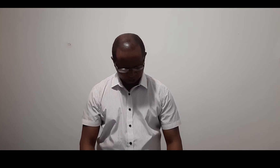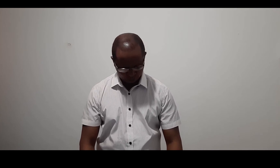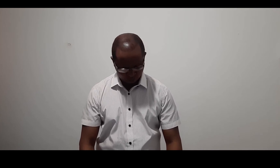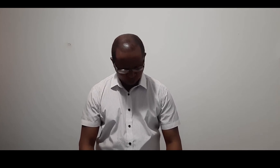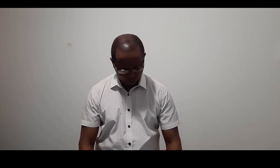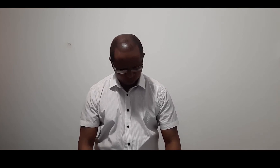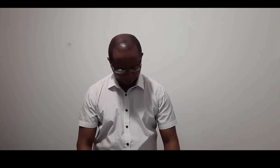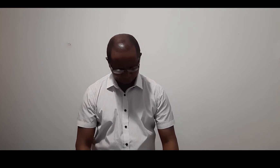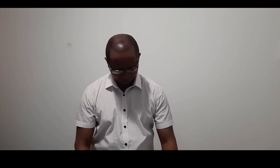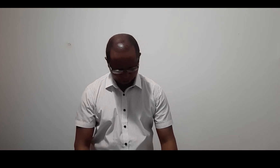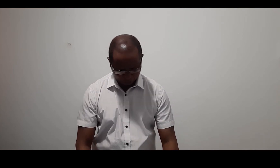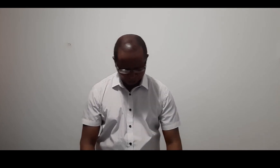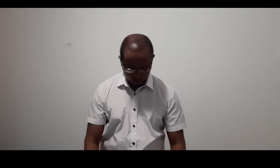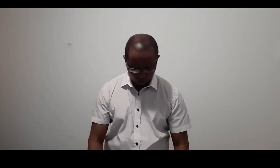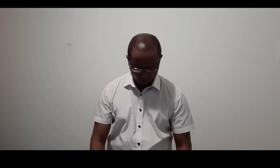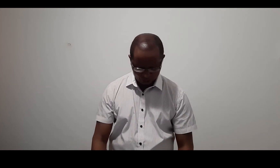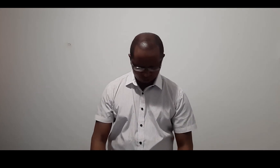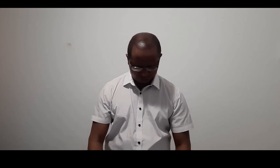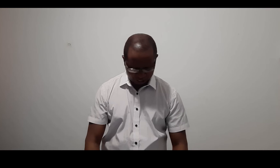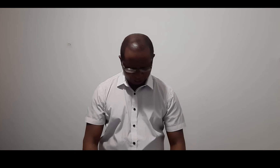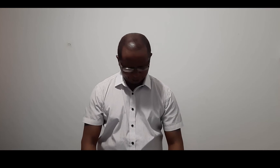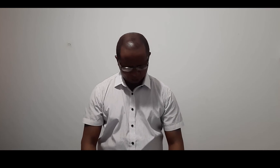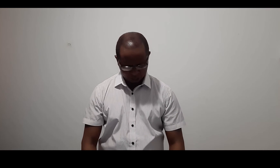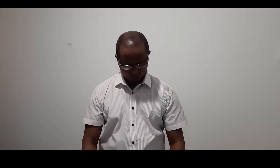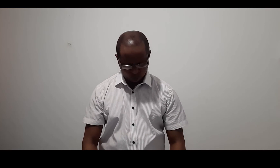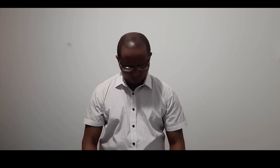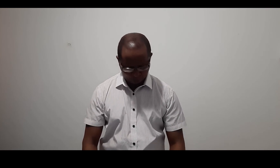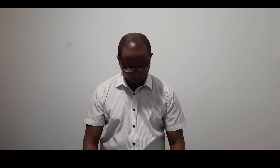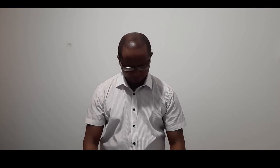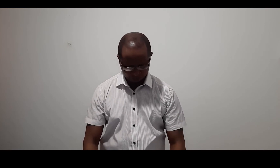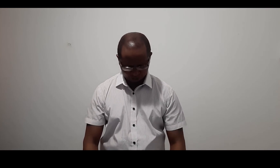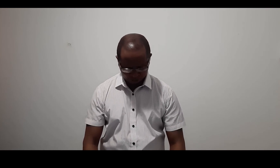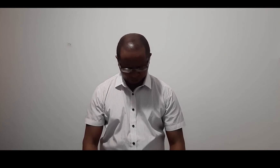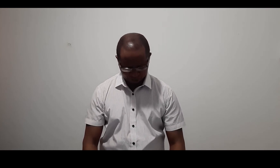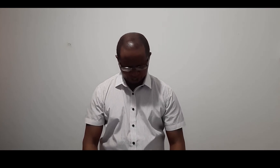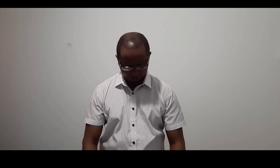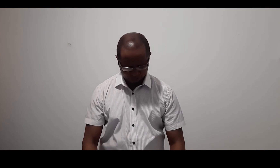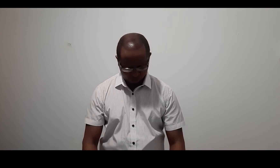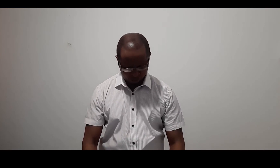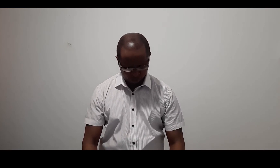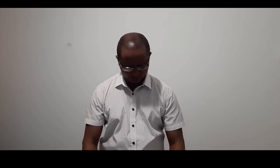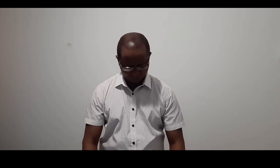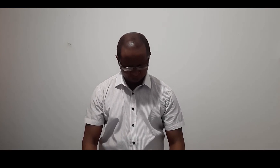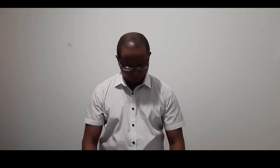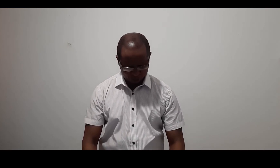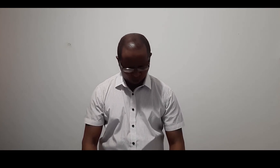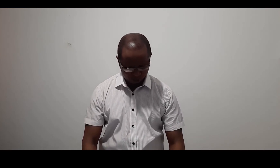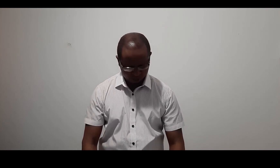ny vonoan'olona, fakambadin'olona, ny fieremana, ny lolopo, ny fitaka, ny vojejojetsoa, ny masorasy,